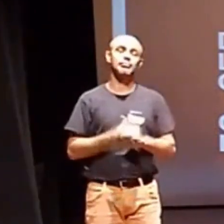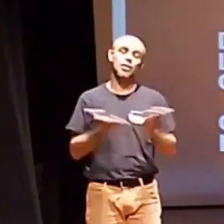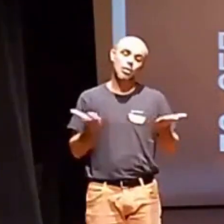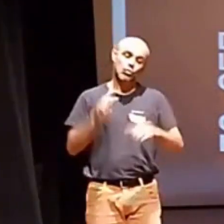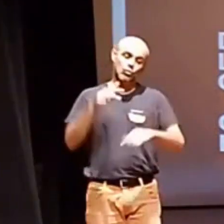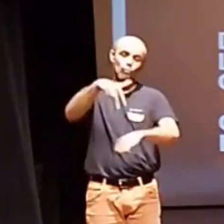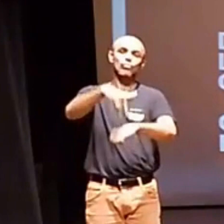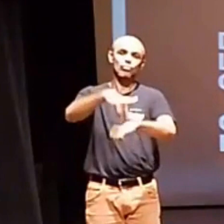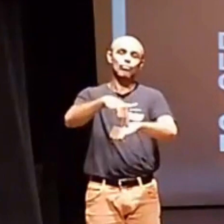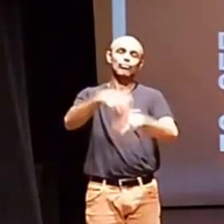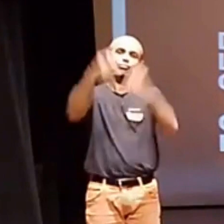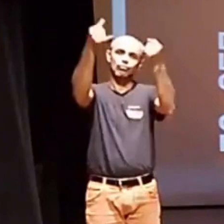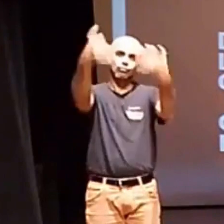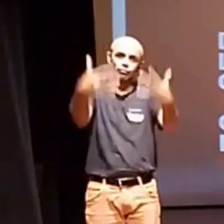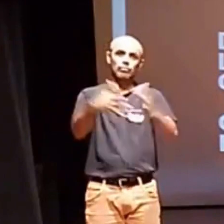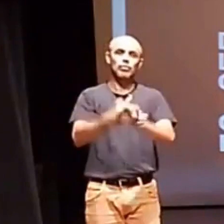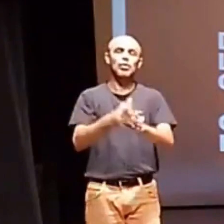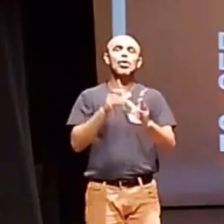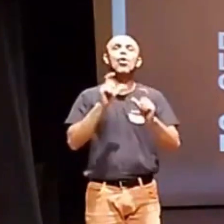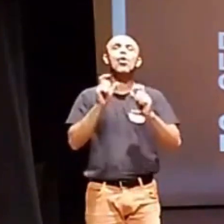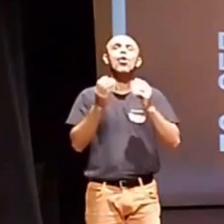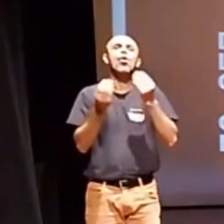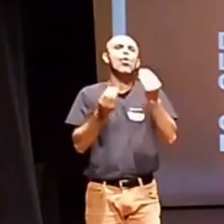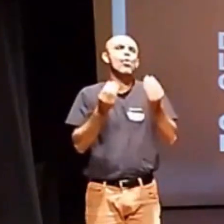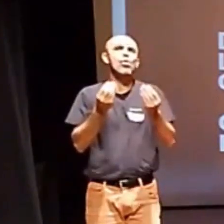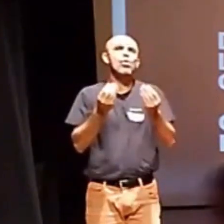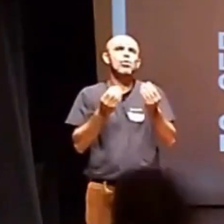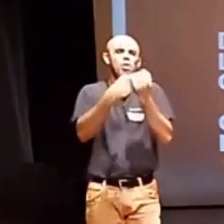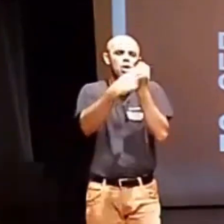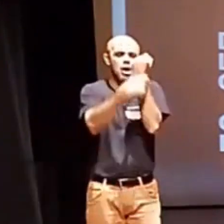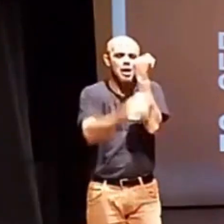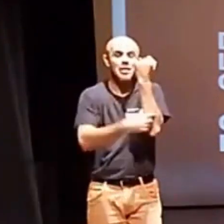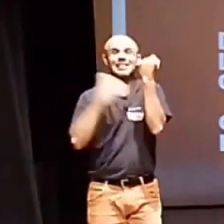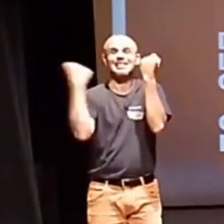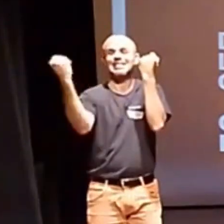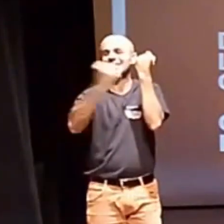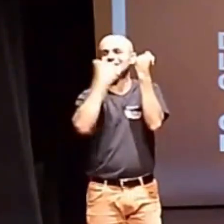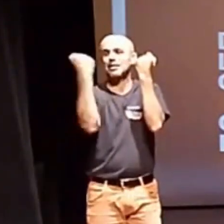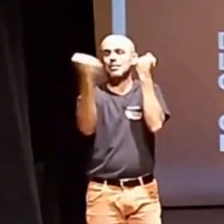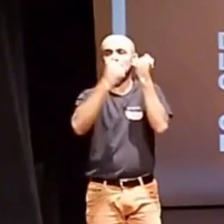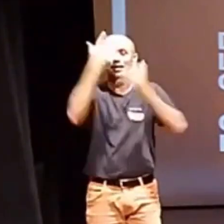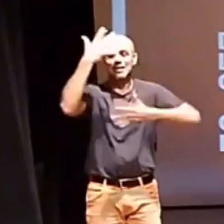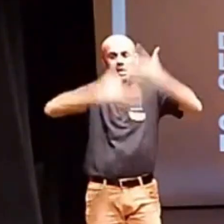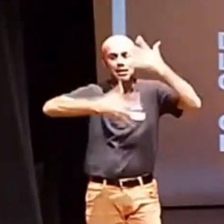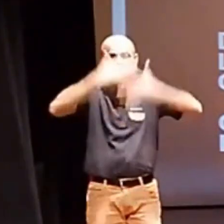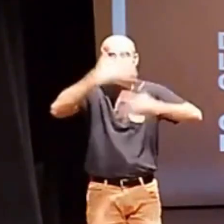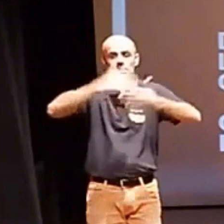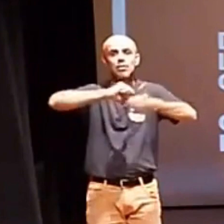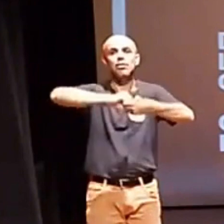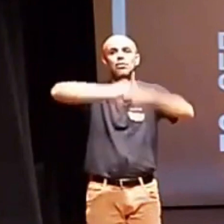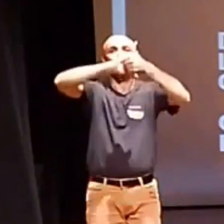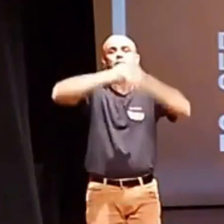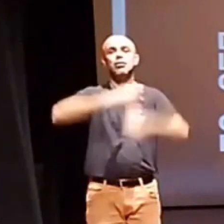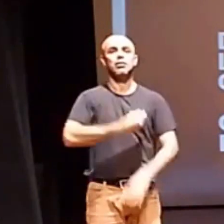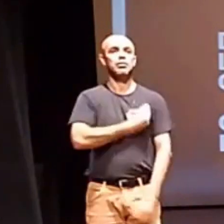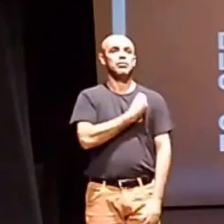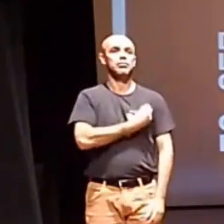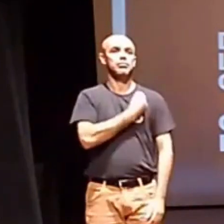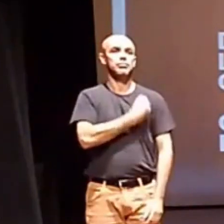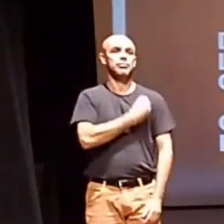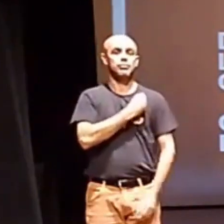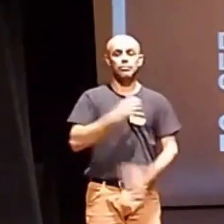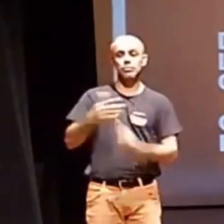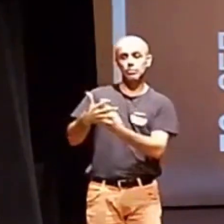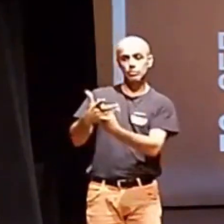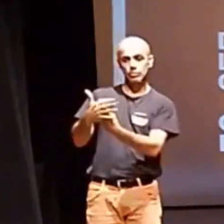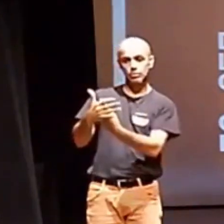vim aqui falar para vocês. Como uma dor crônica pode interferir na qualidade de vida daquele